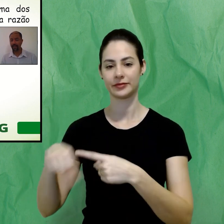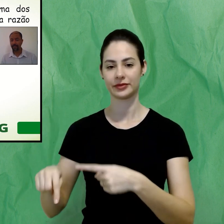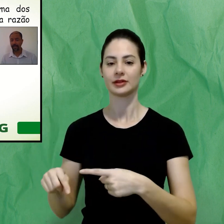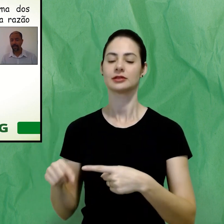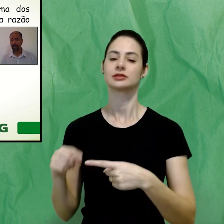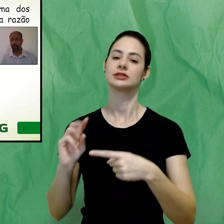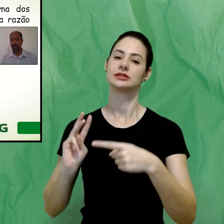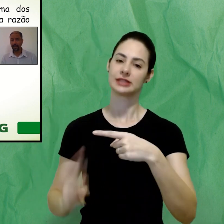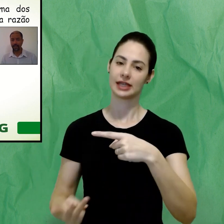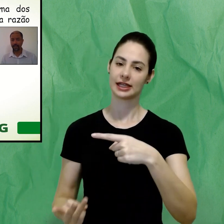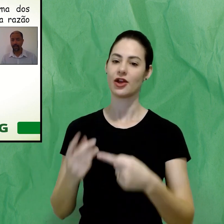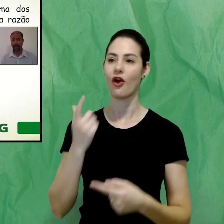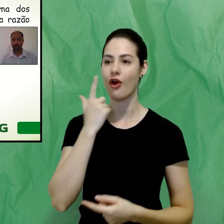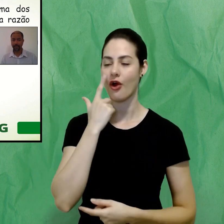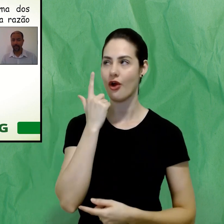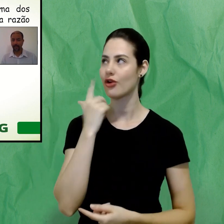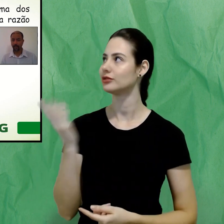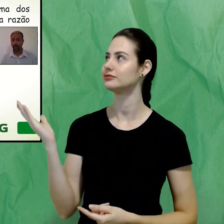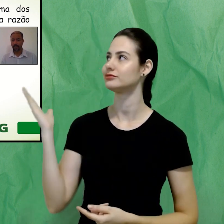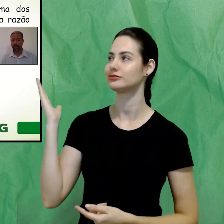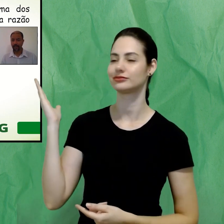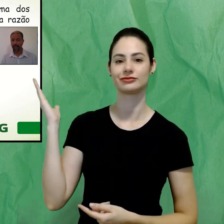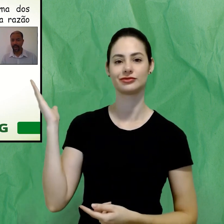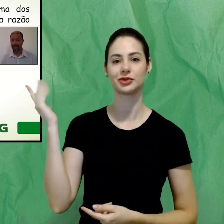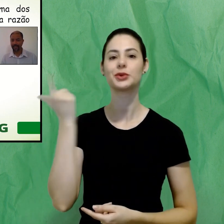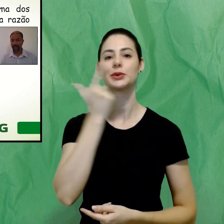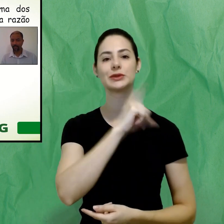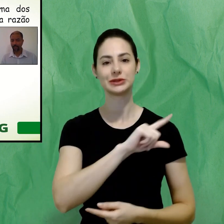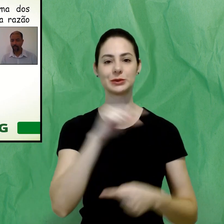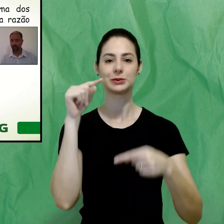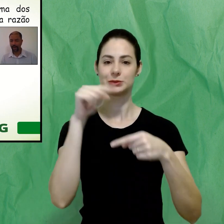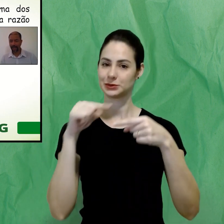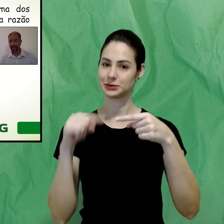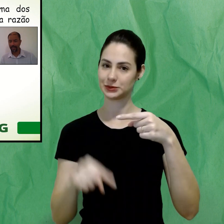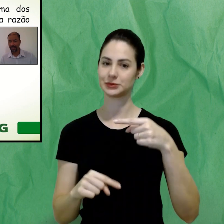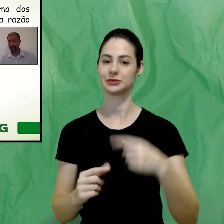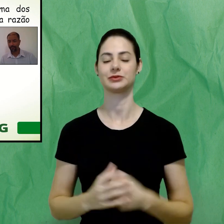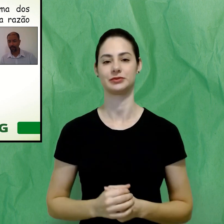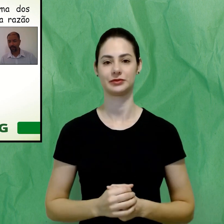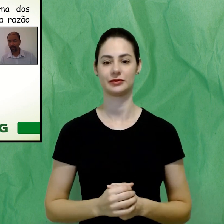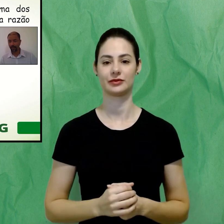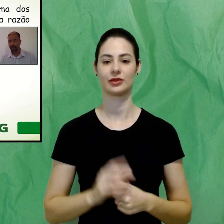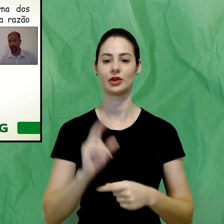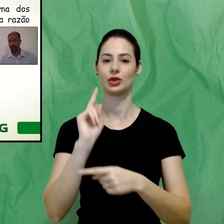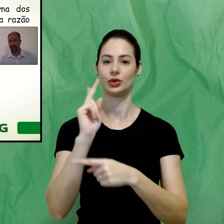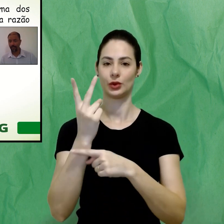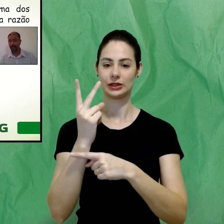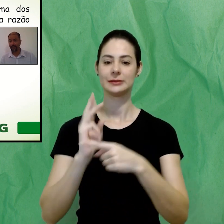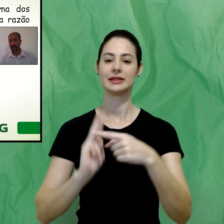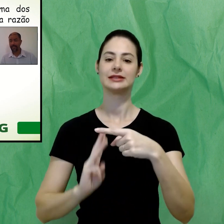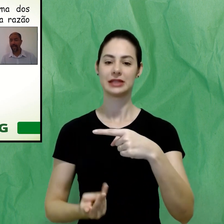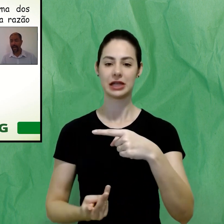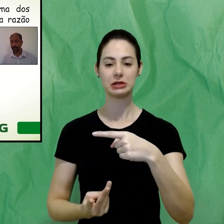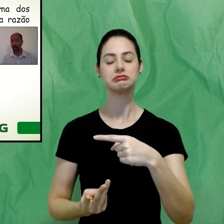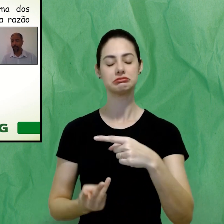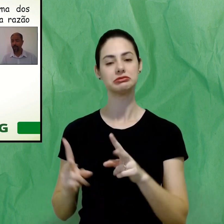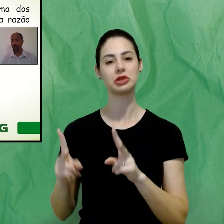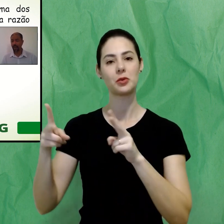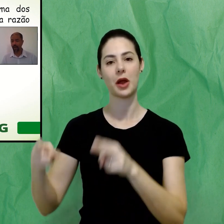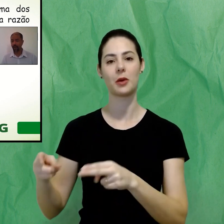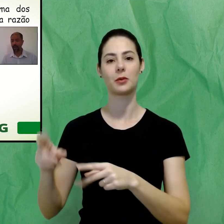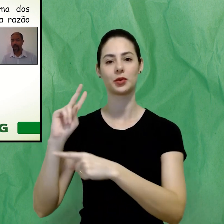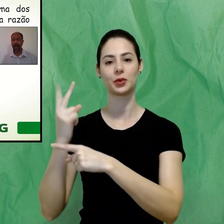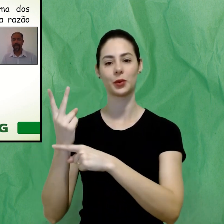3. Observa que eu tenho aqui uma razão encontrada, foi 2 está para 3, ela